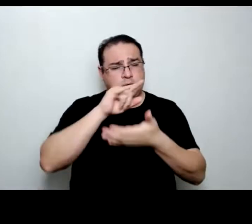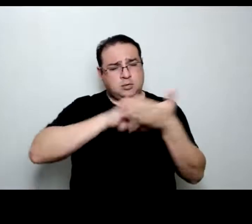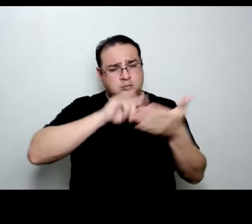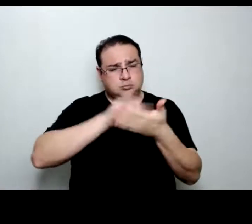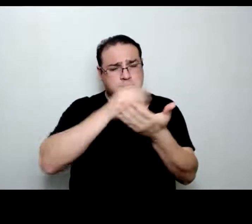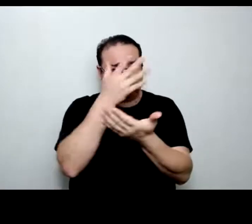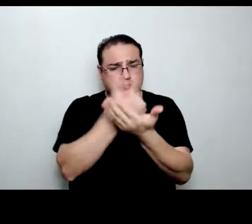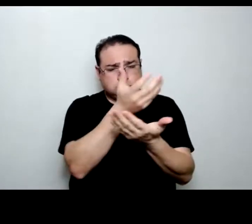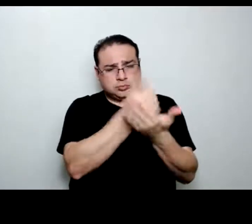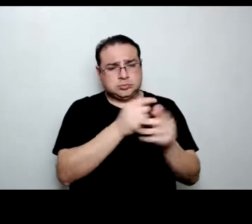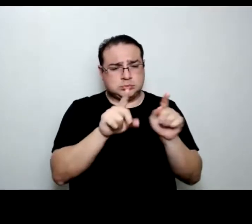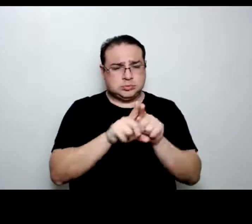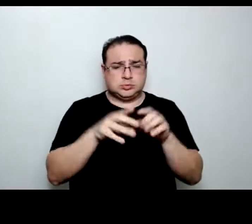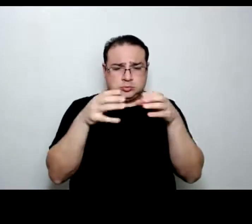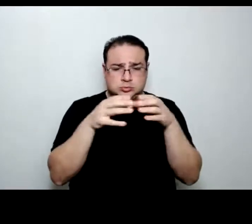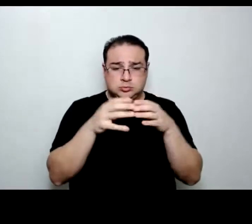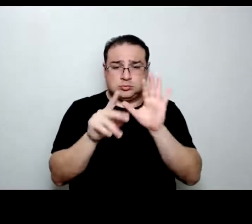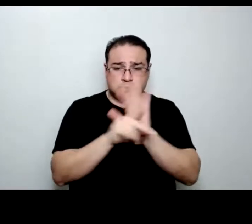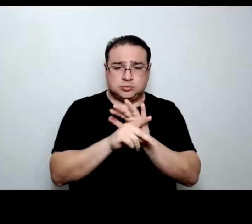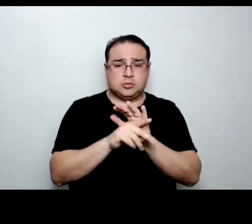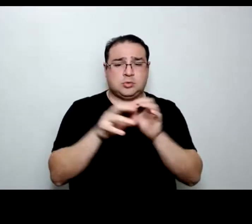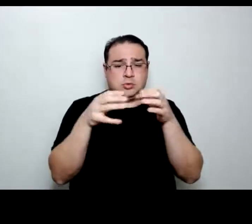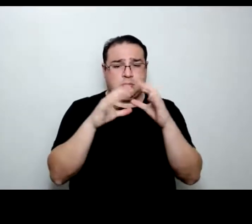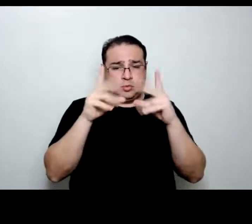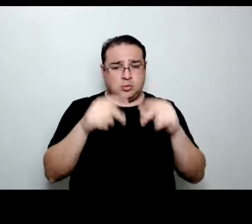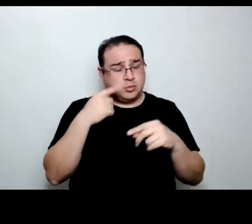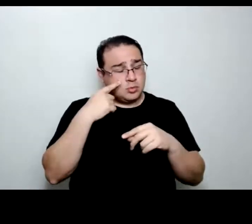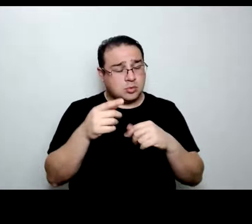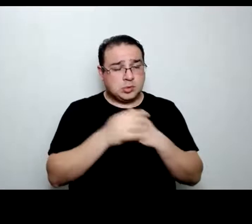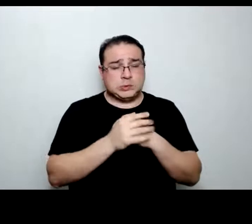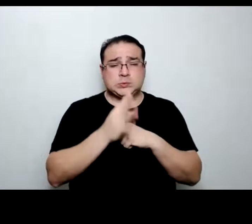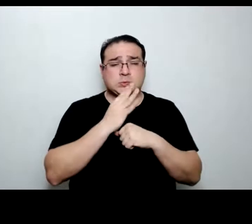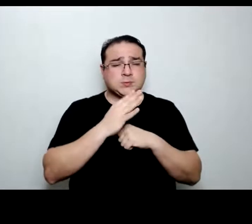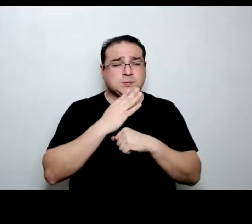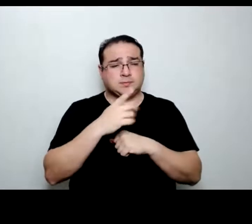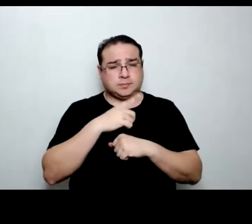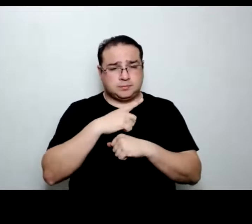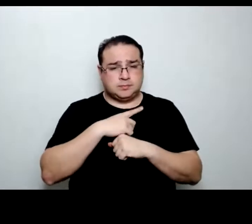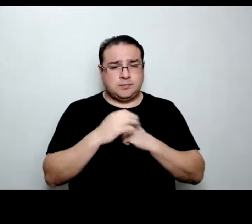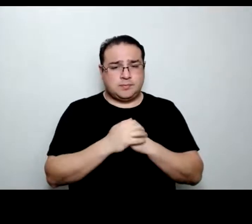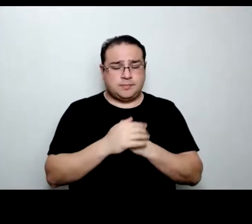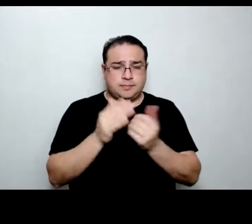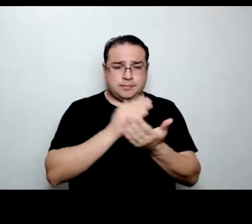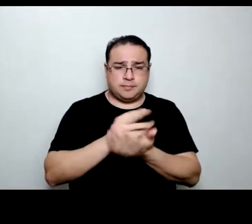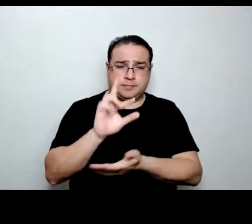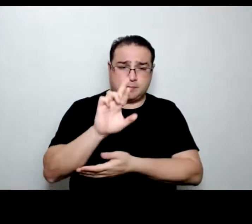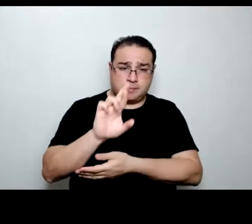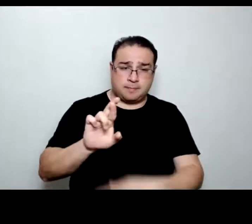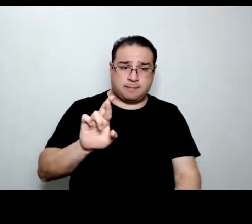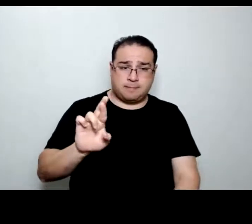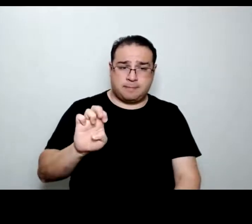documentadas, pelo menos para parte desse público que eu conheço a partir de relatos,